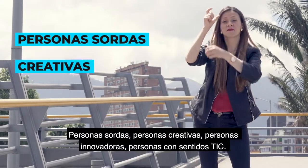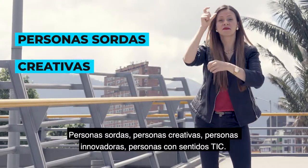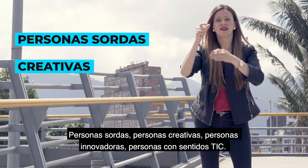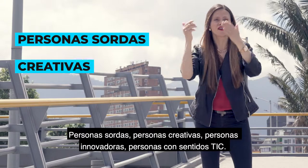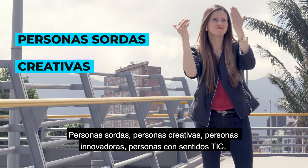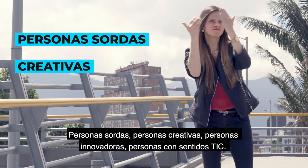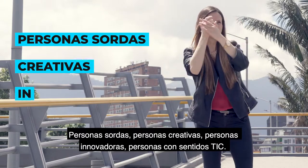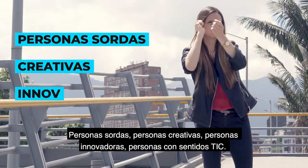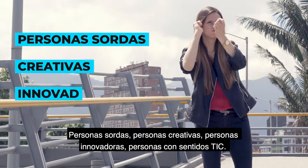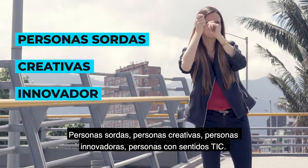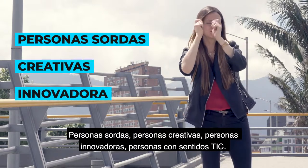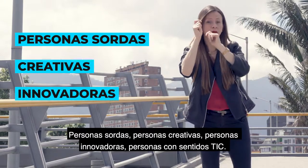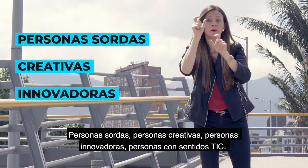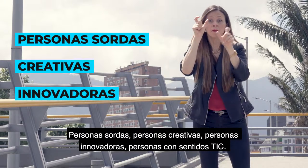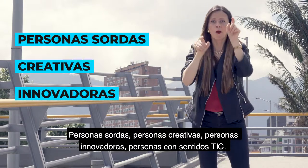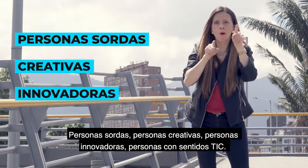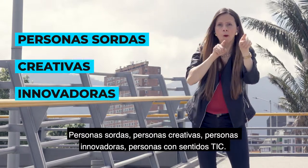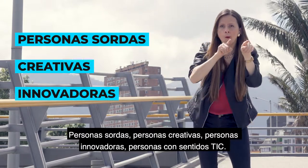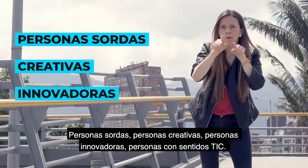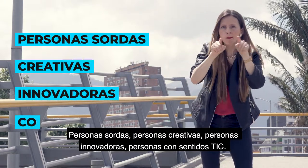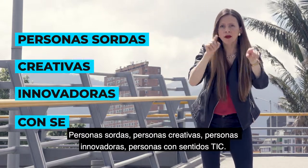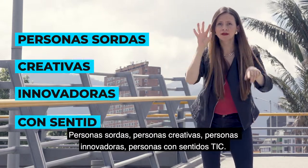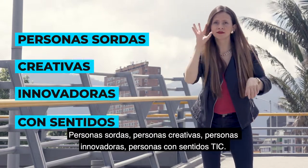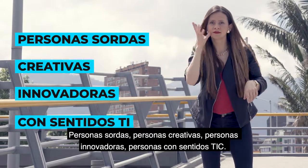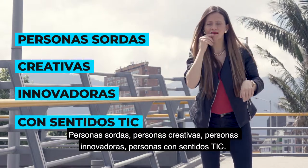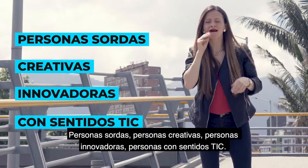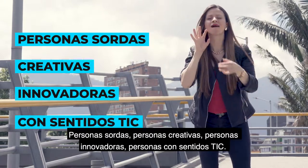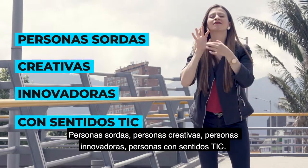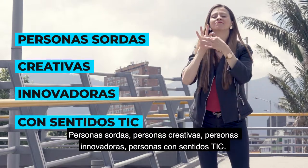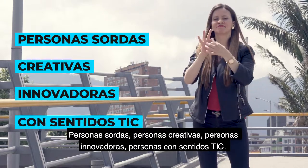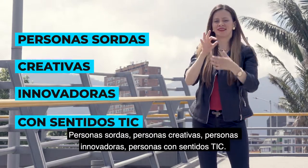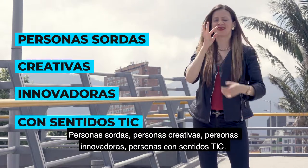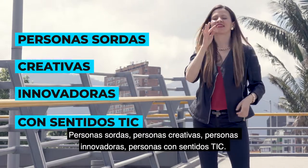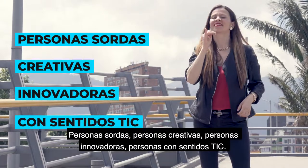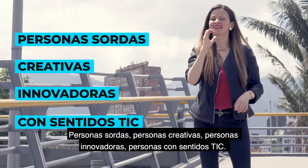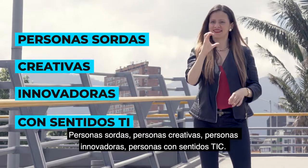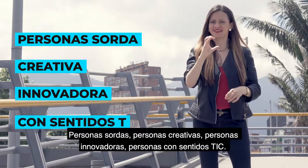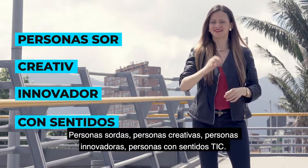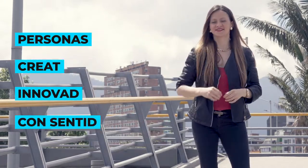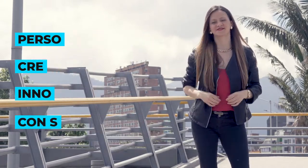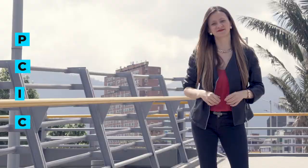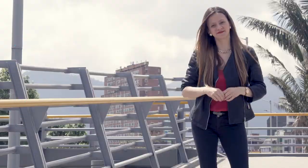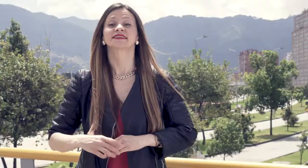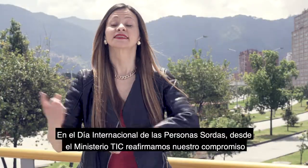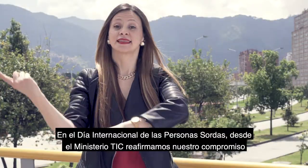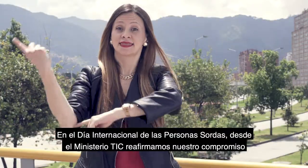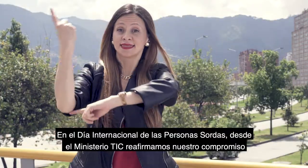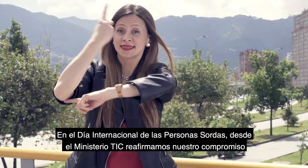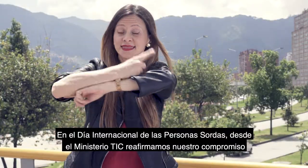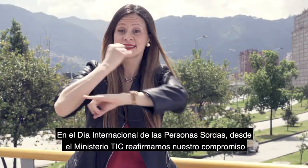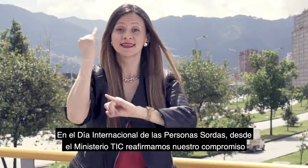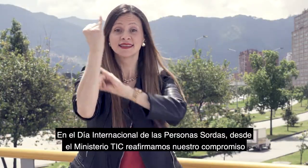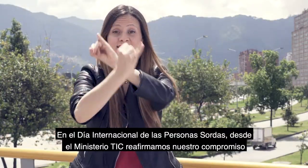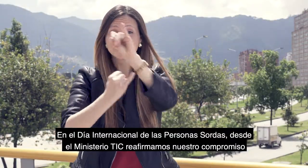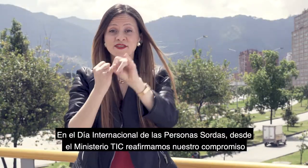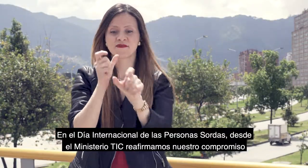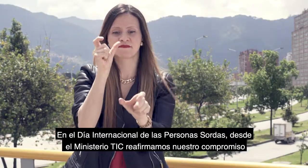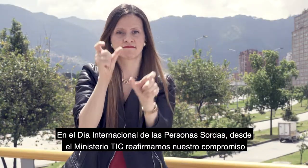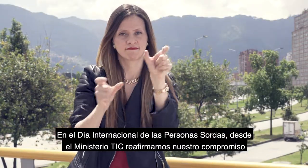creativas, personas innovadoras, personas con sentidos TIC. En el Día Internacional de las